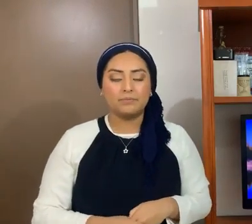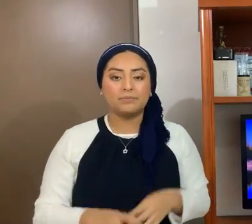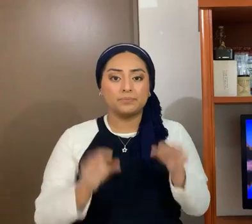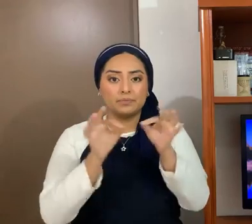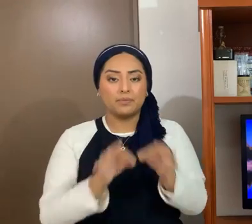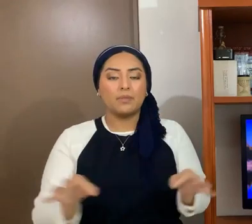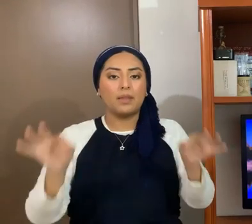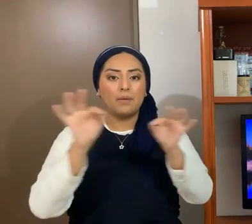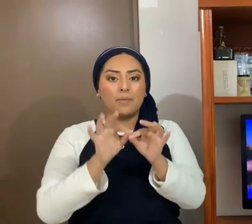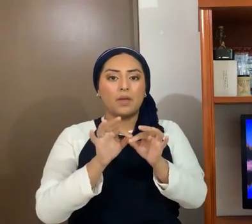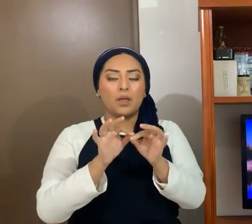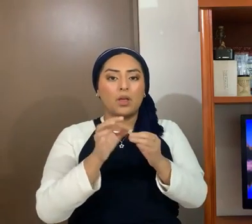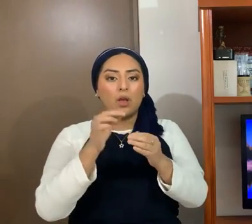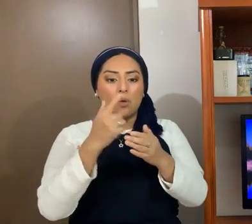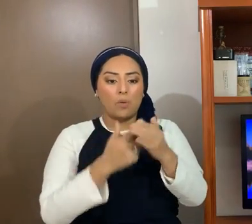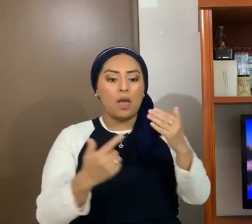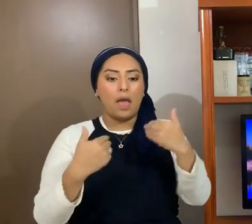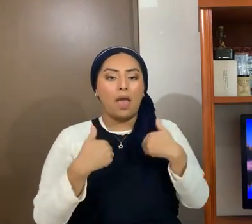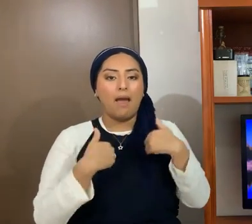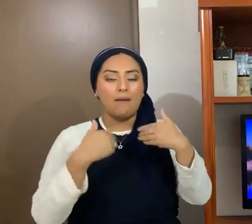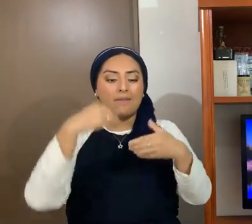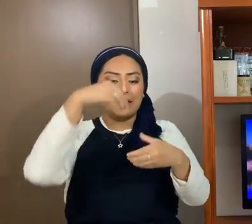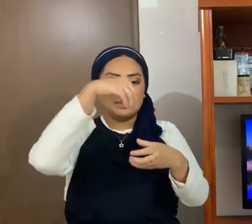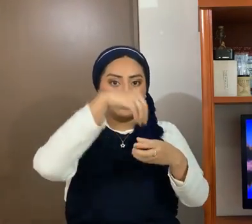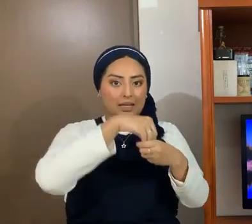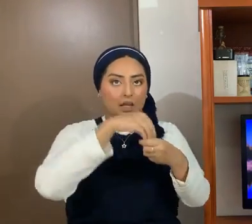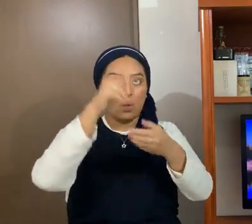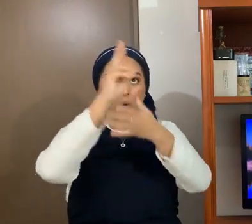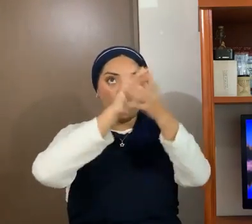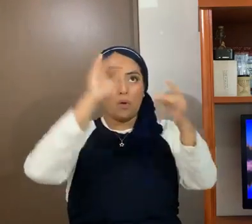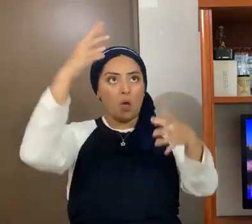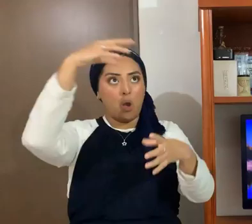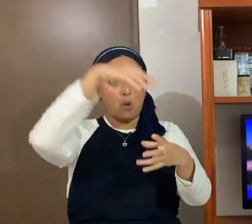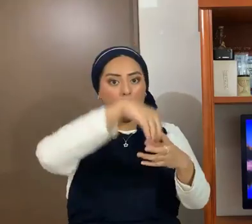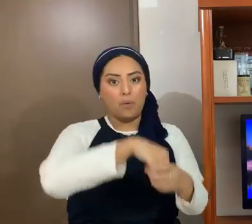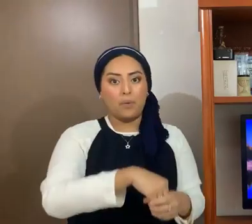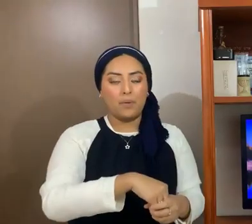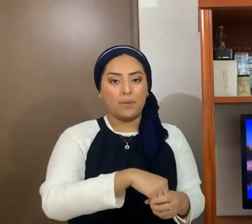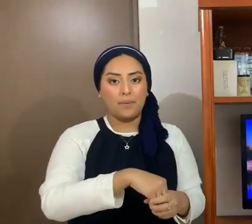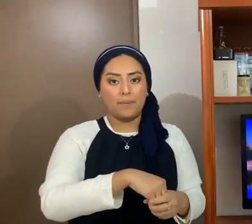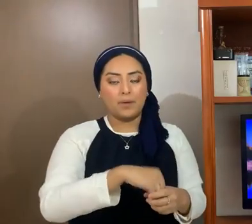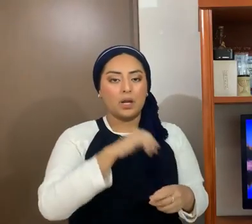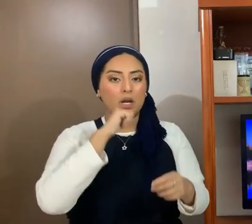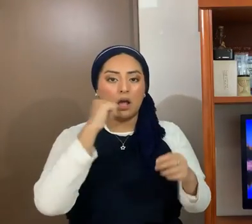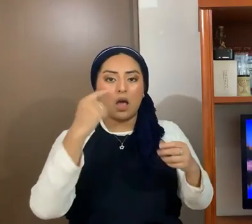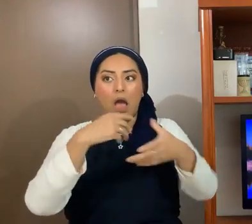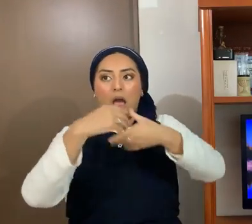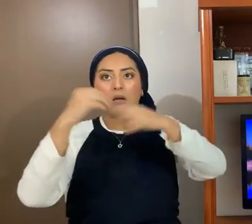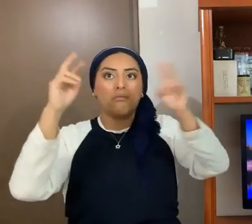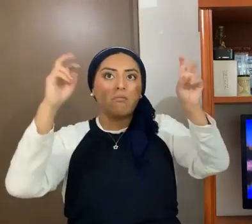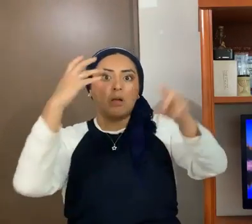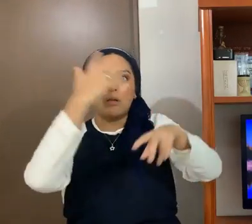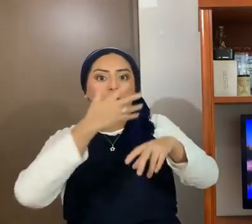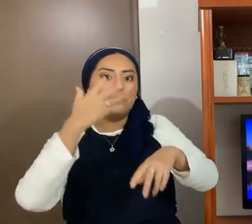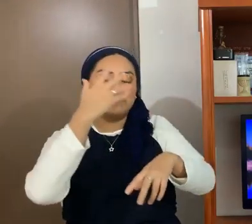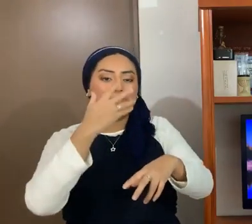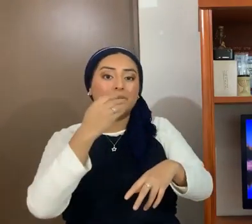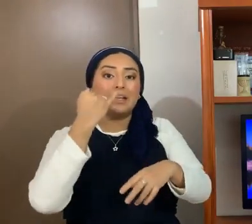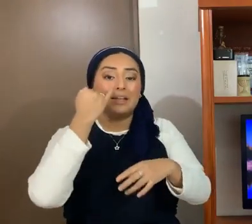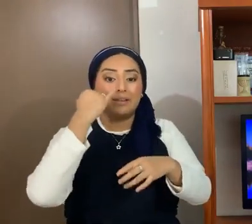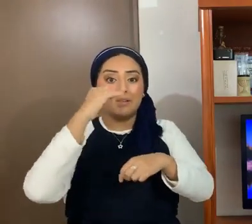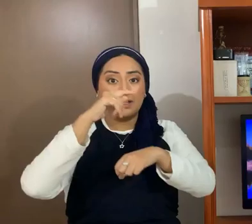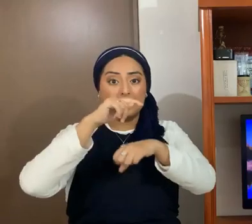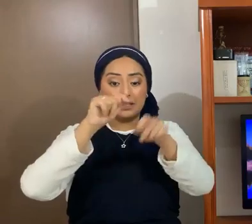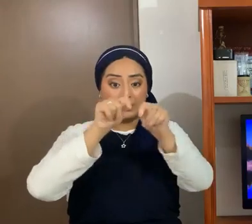lo importante era lo que iba a contener, la presencia misma del Todopoderoso, no las apariencias. Si el